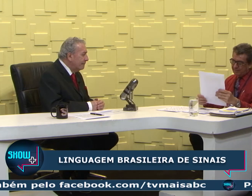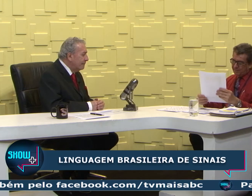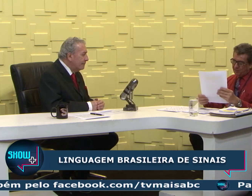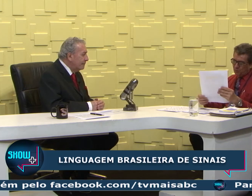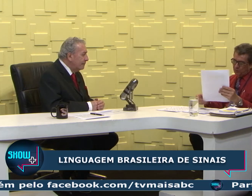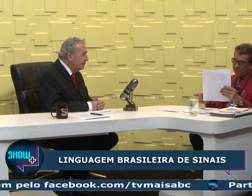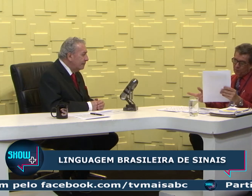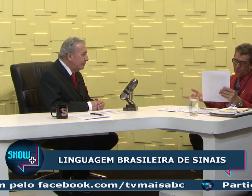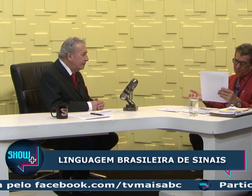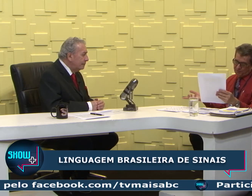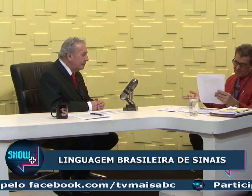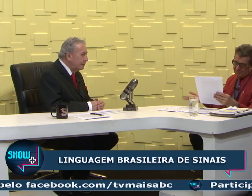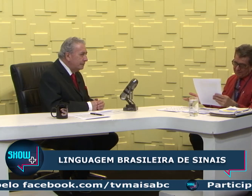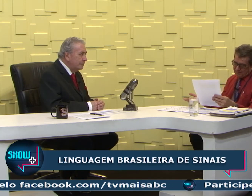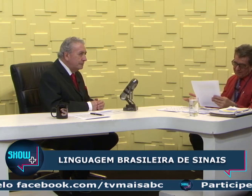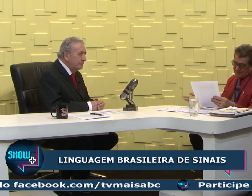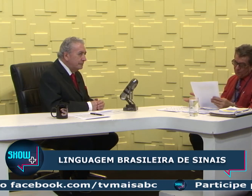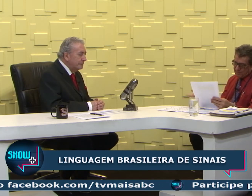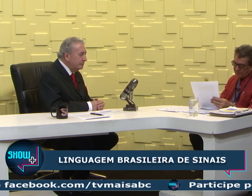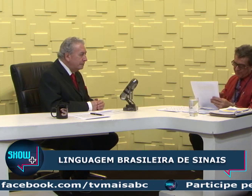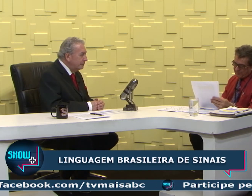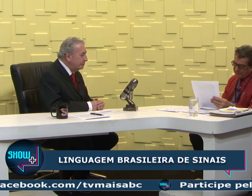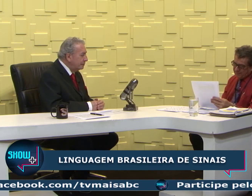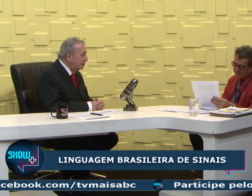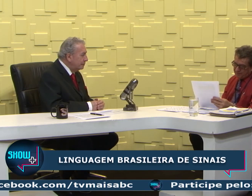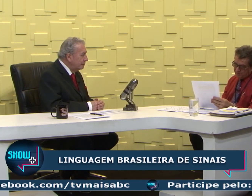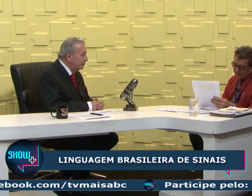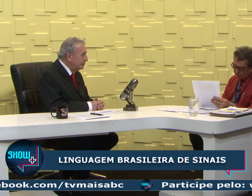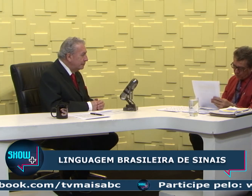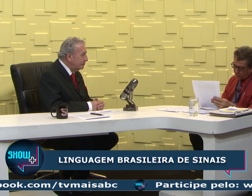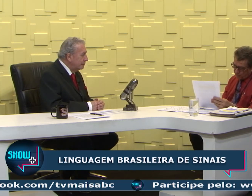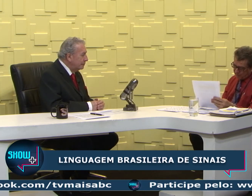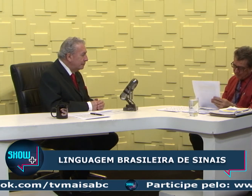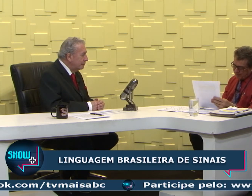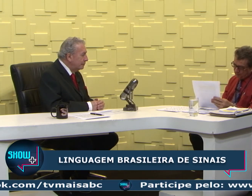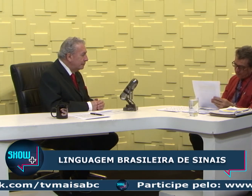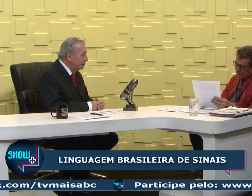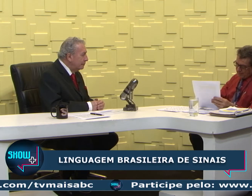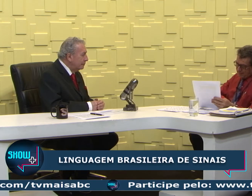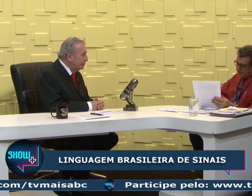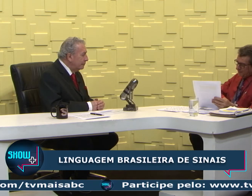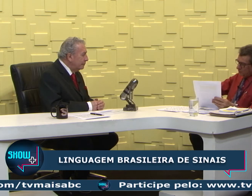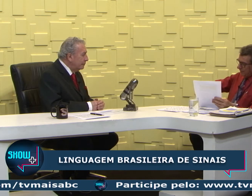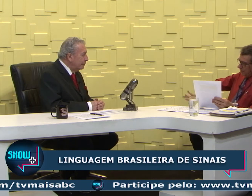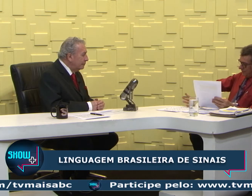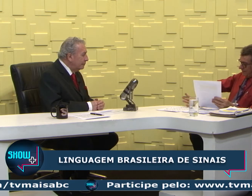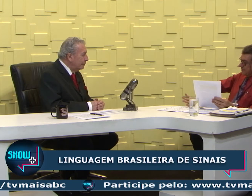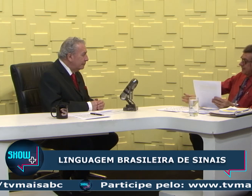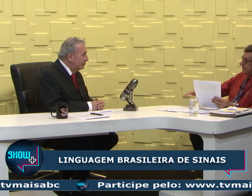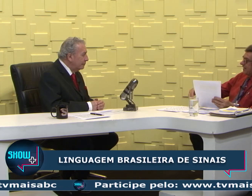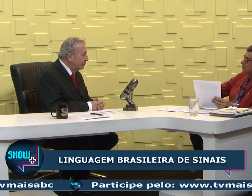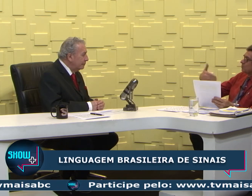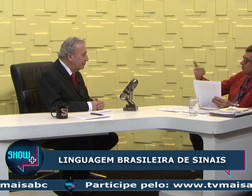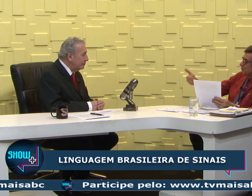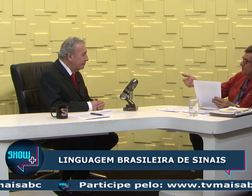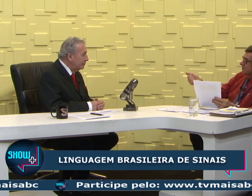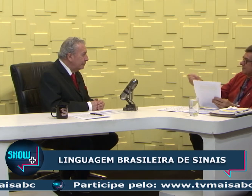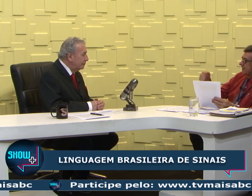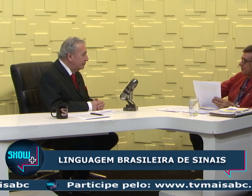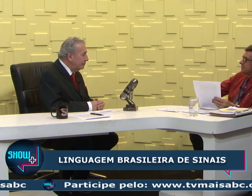instituto alunos que usavam essa escrita da tecnologia né eles abandonaram essa e criar o abecedário que